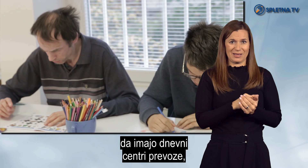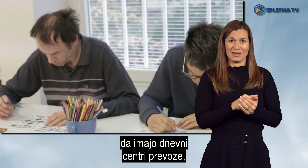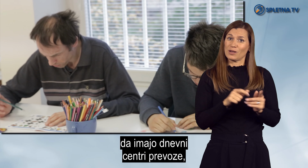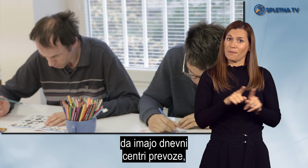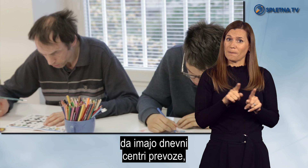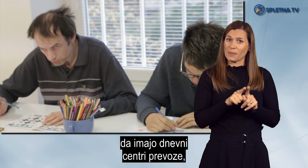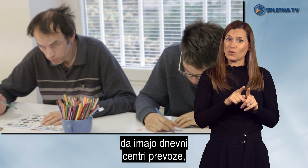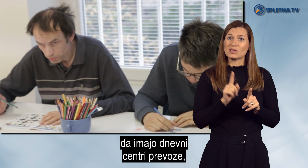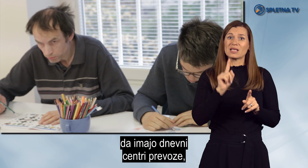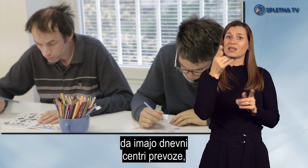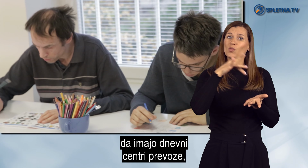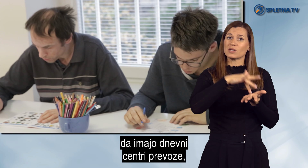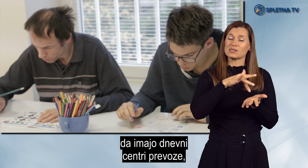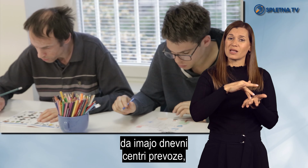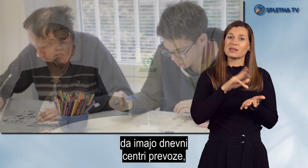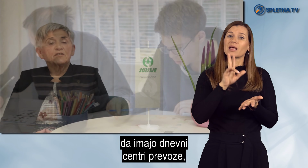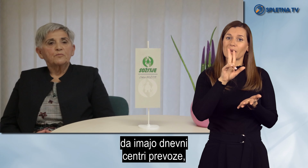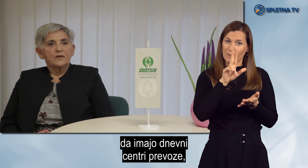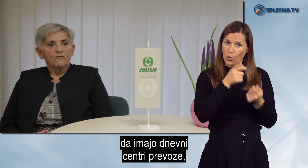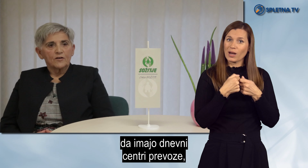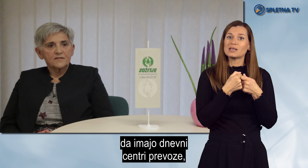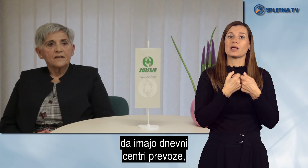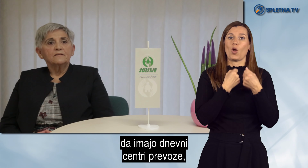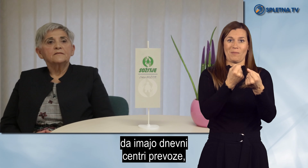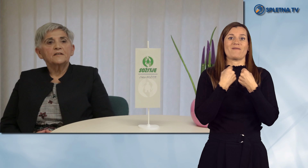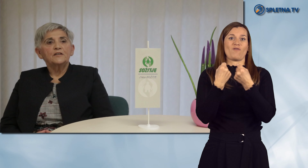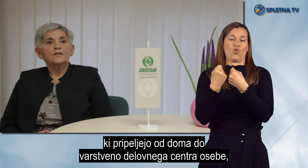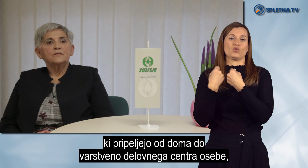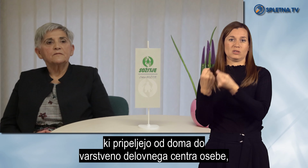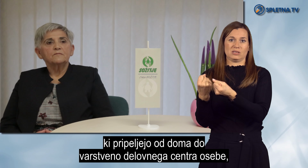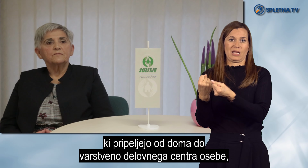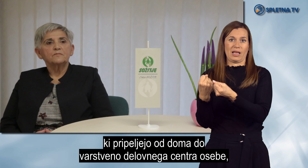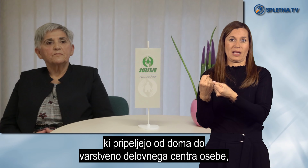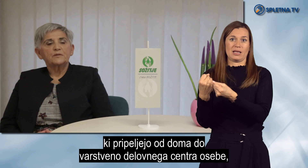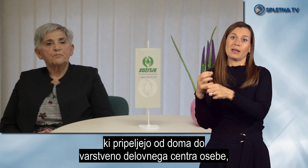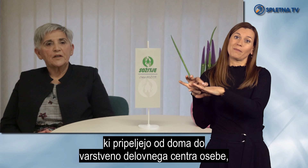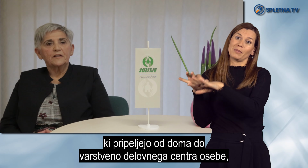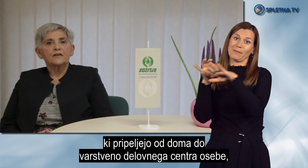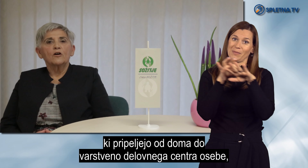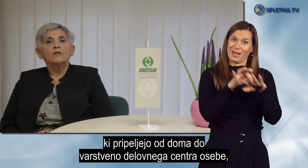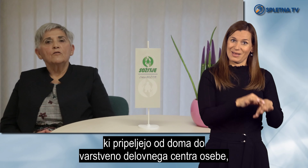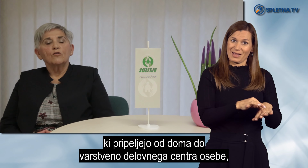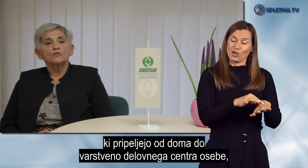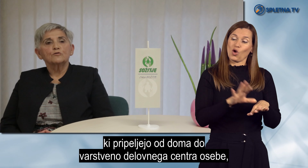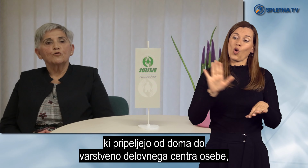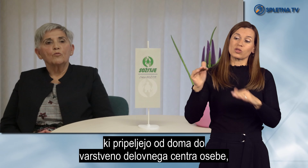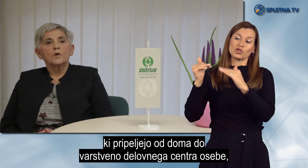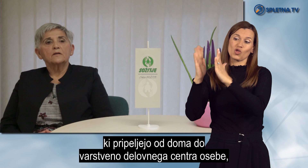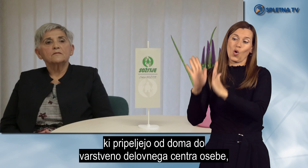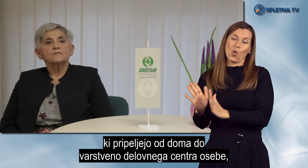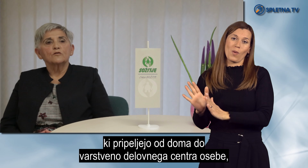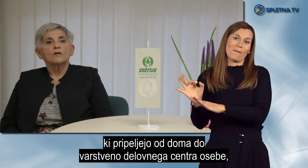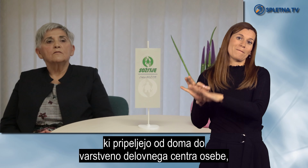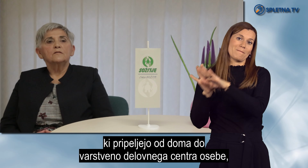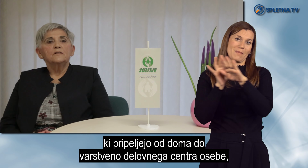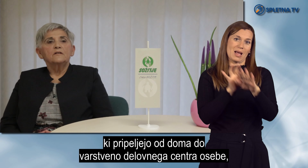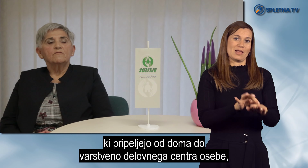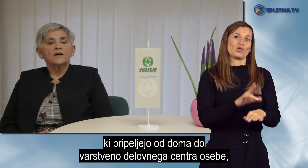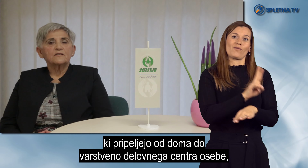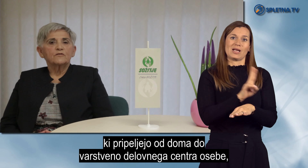imajo dnevni centri prevoze, ki pripeljejo od doma do